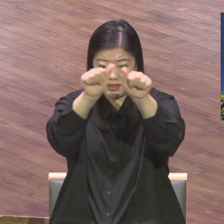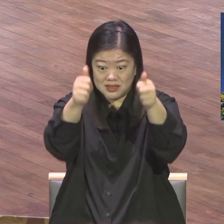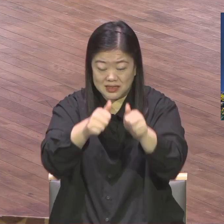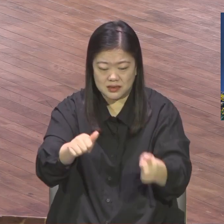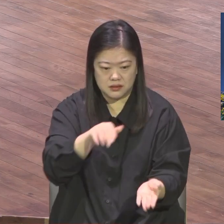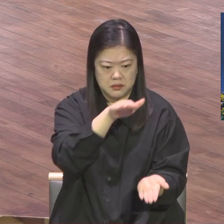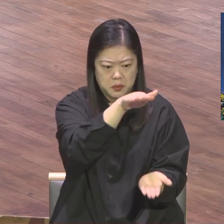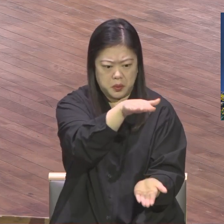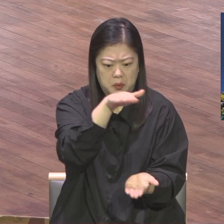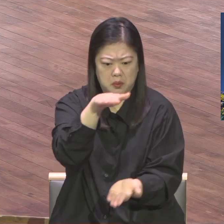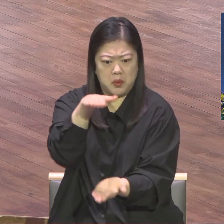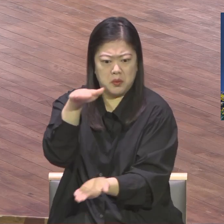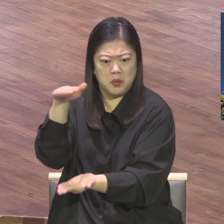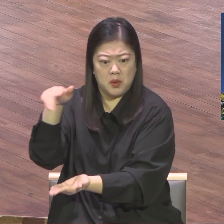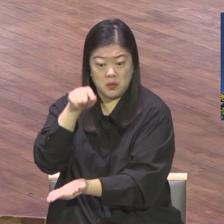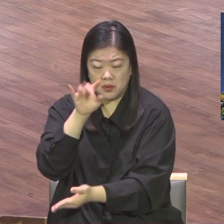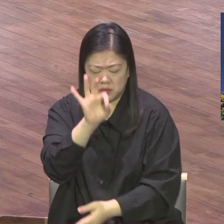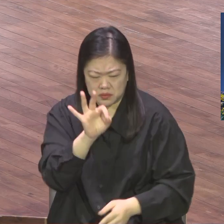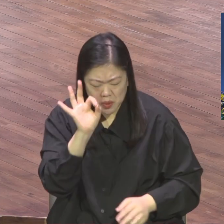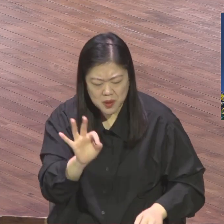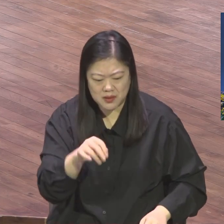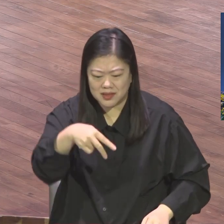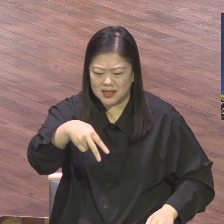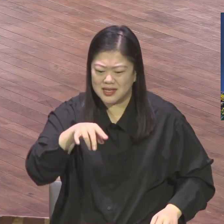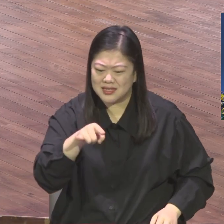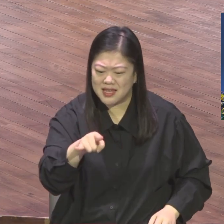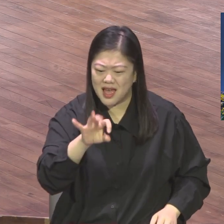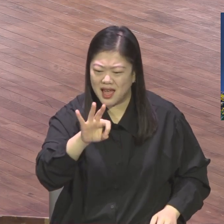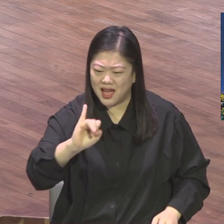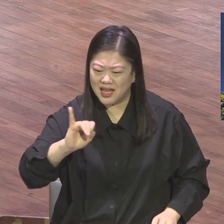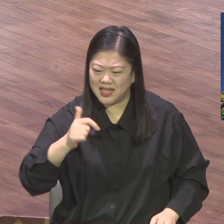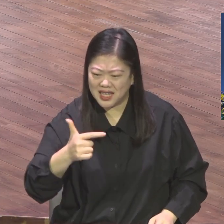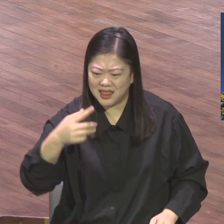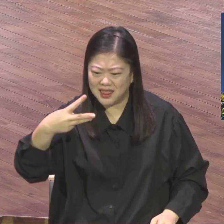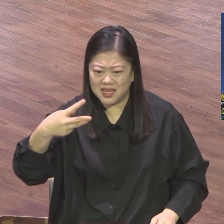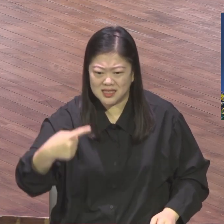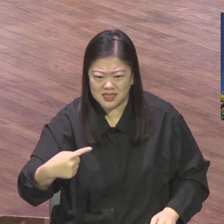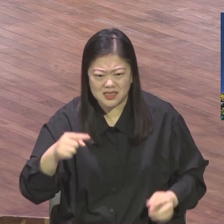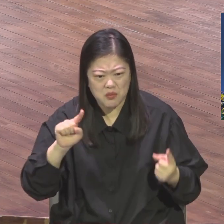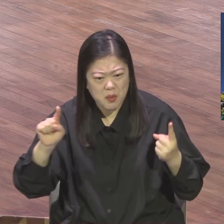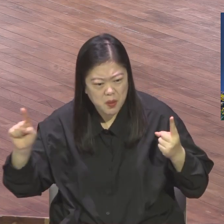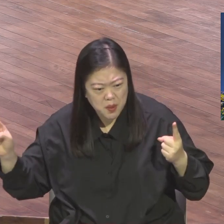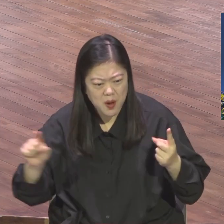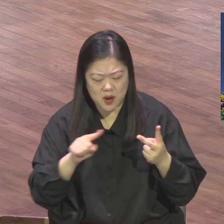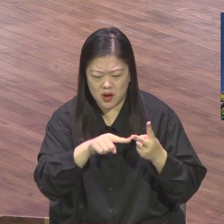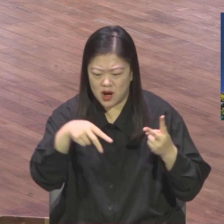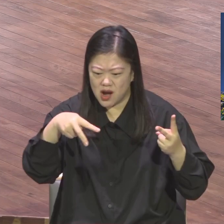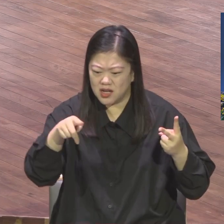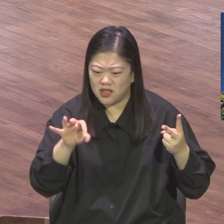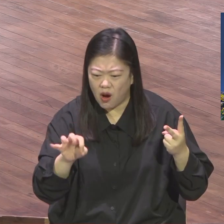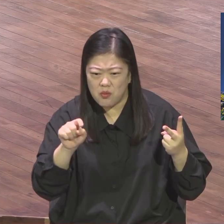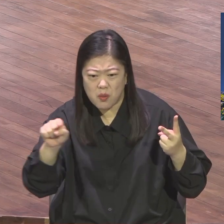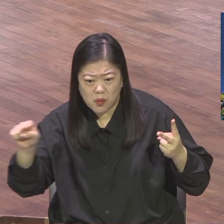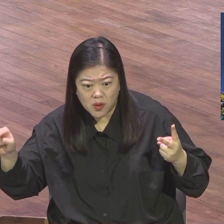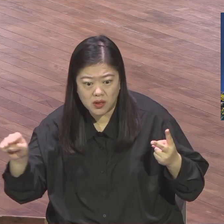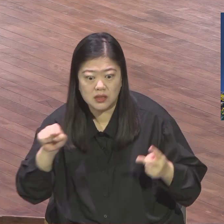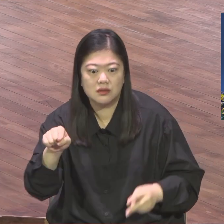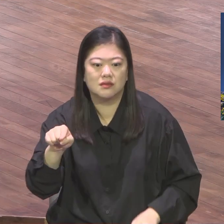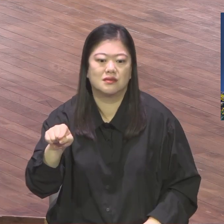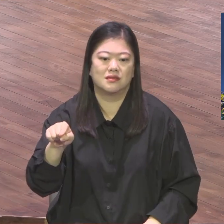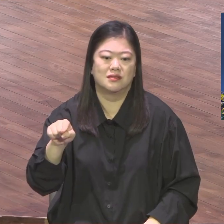거론하면서 심지어 성인들이 수백 년 동안 그렇게 죽었는데 그 관을 그